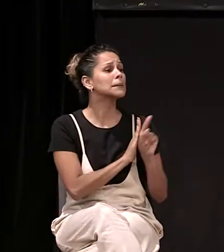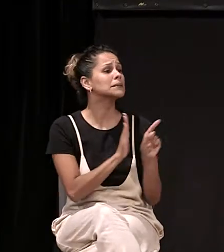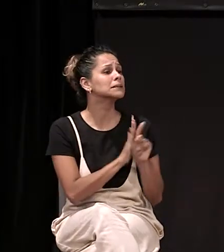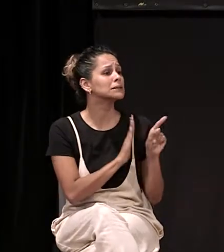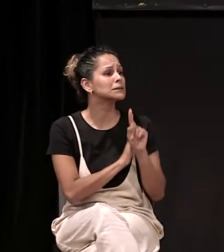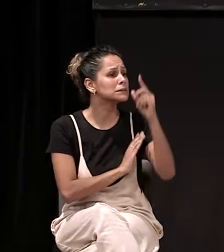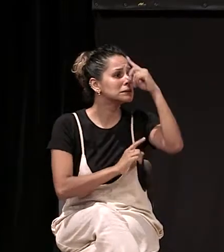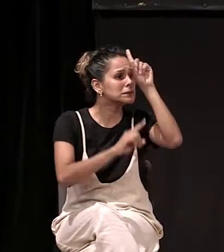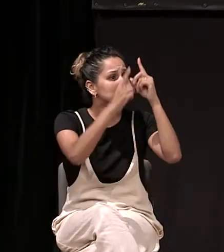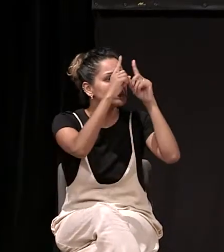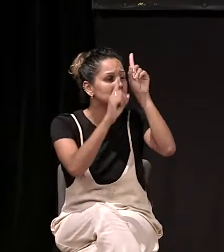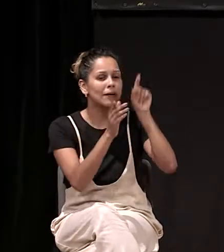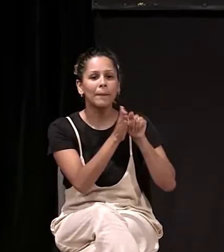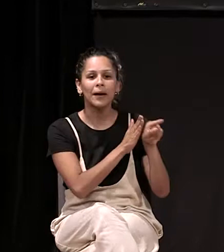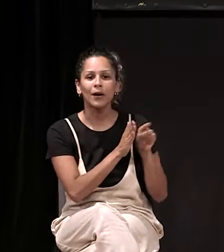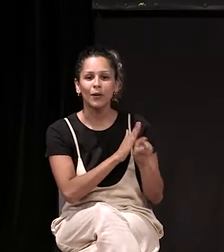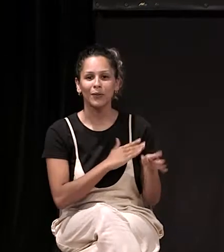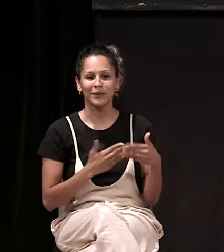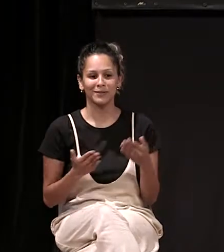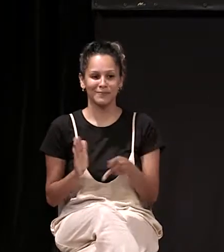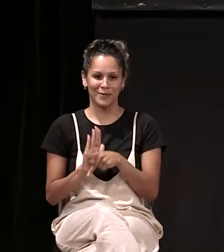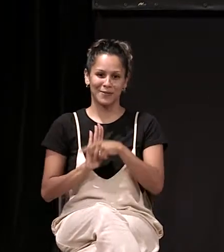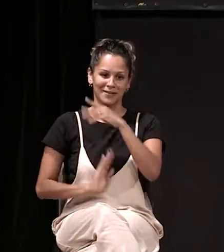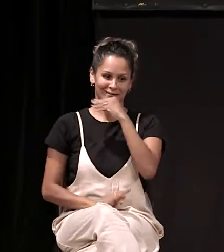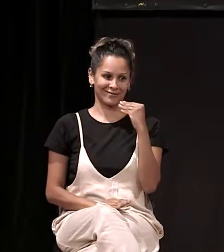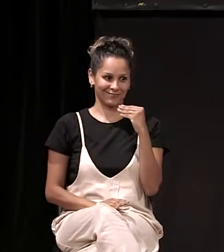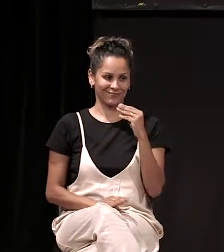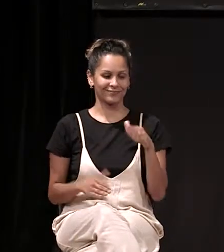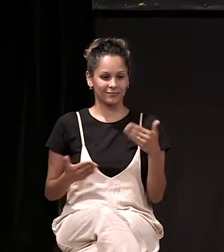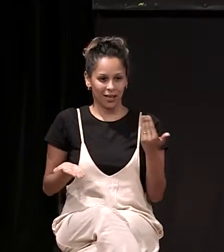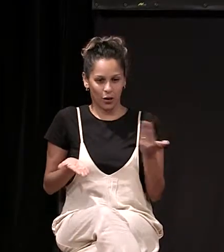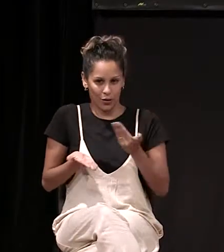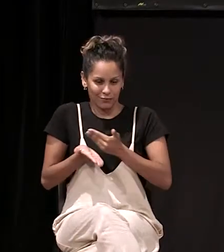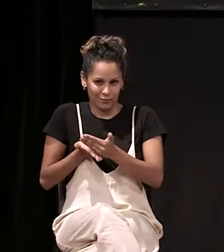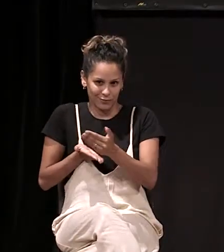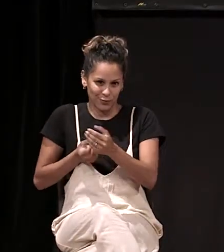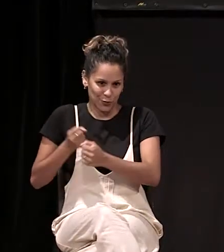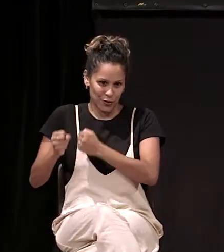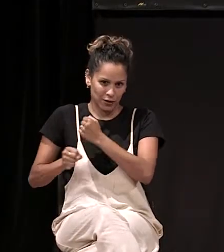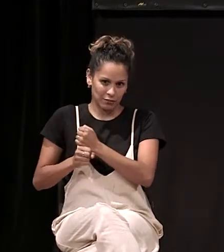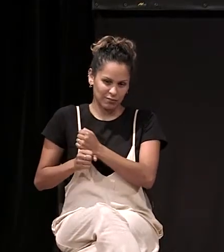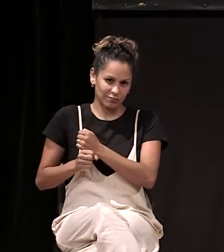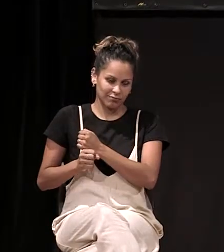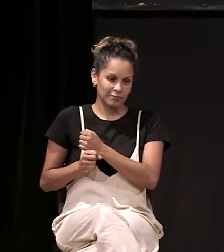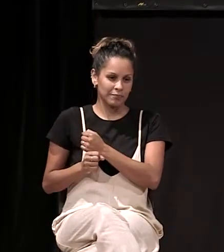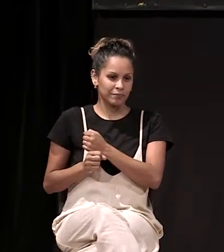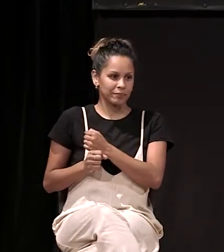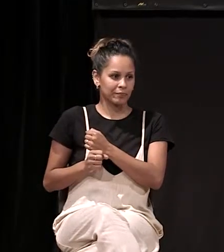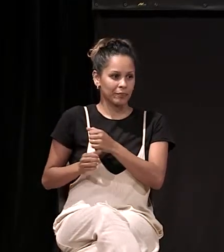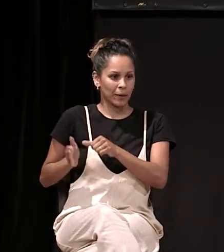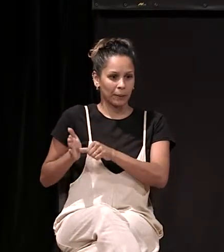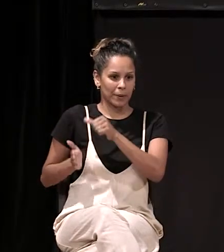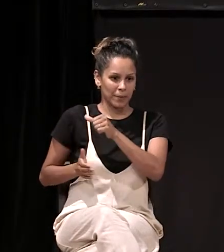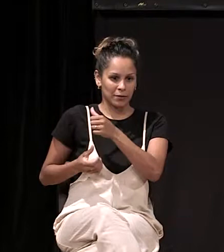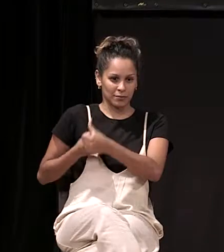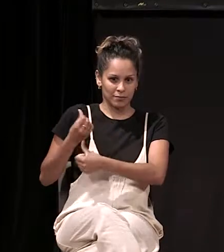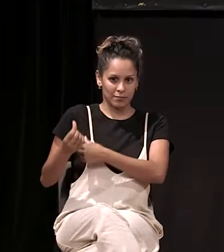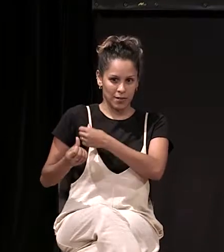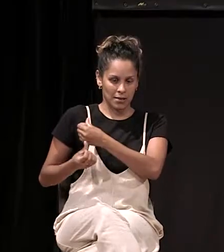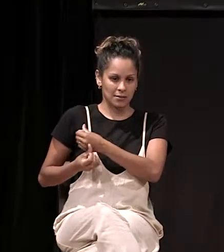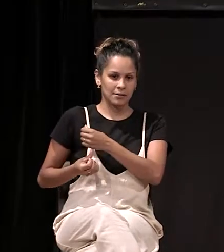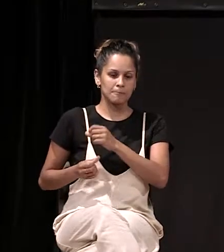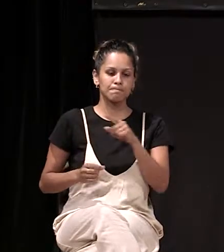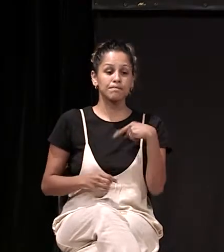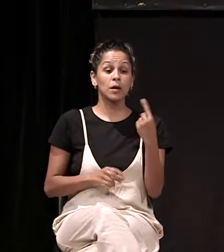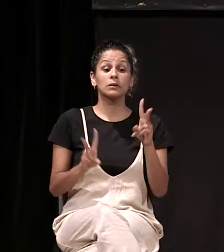questionando. E, no início do ano agora, no primeiro bimestre, a gente estava vendo sobre a Segunda Guerra Mundial. E a gente